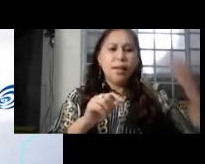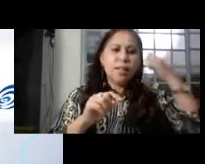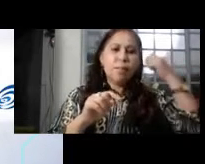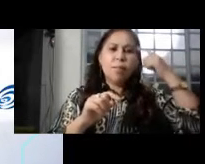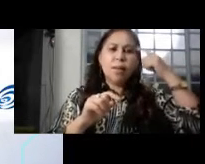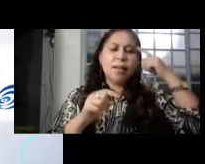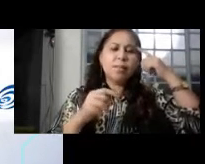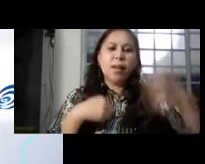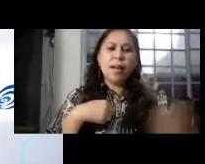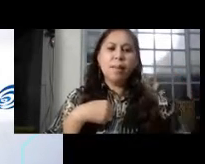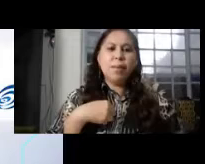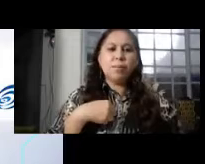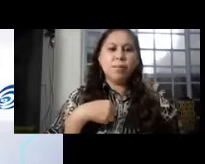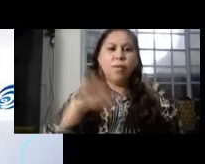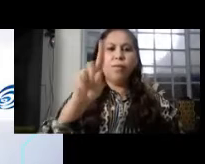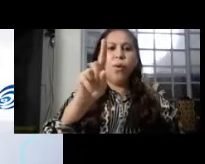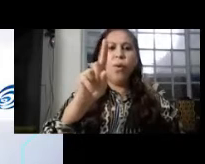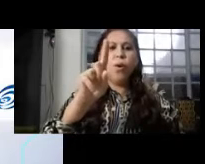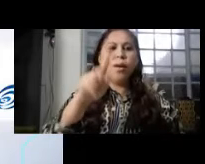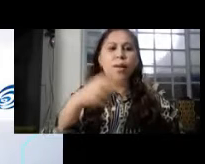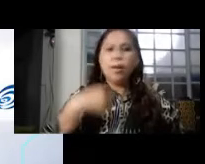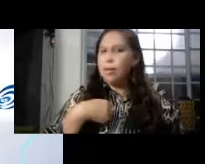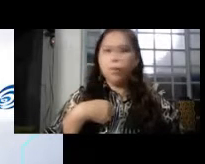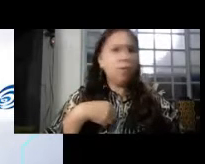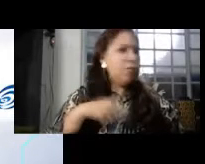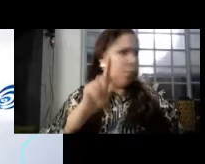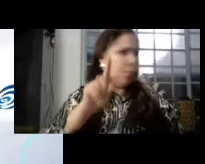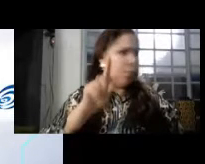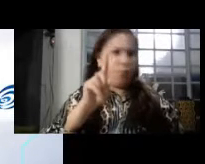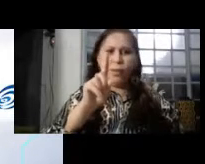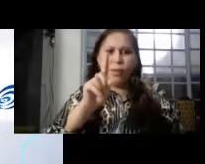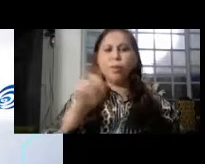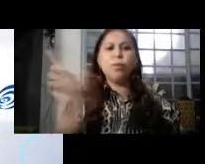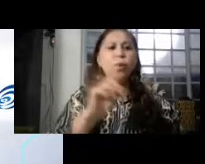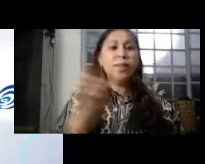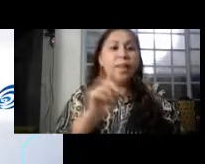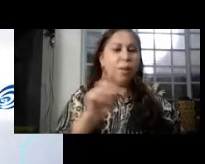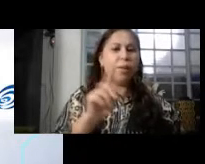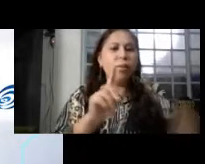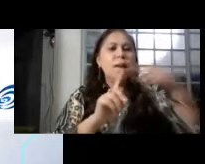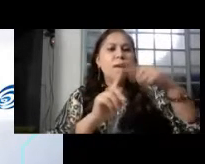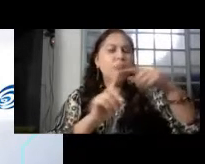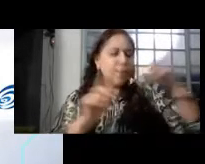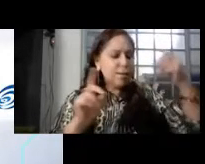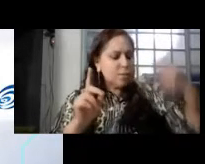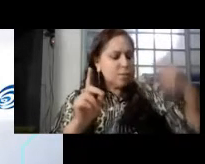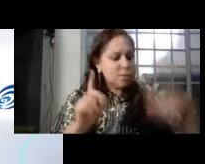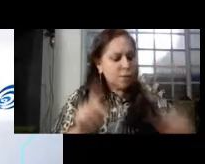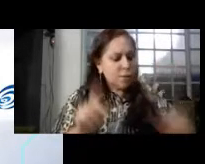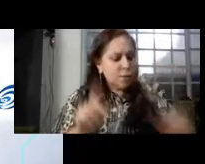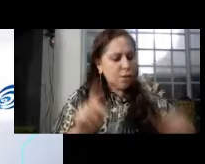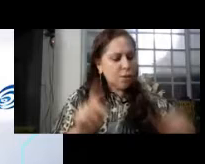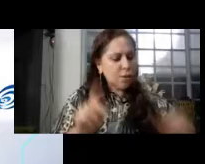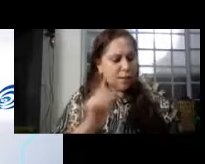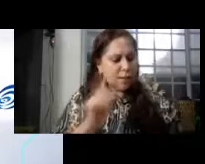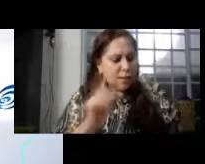já marcou a negação com a cabeça, ó. Eu vou, eu não vou. Eu não vou, não. Então, enfatizou novamente